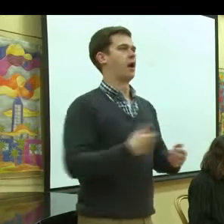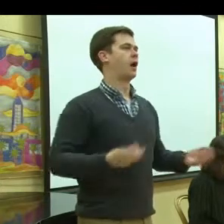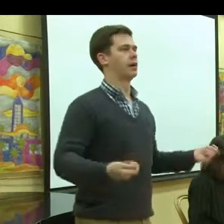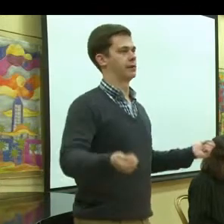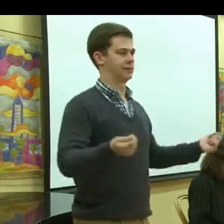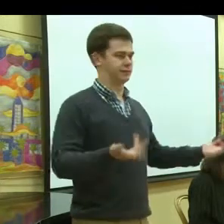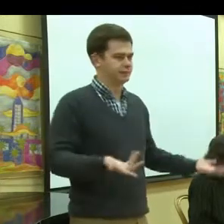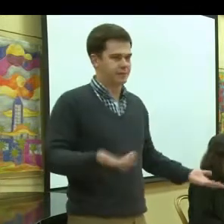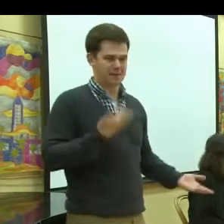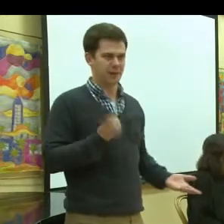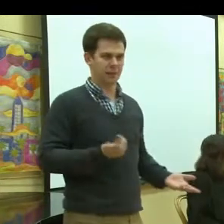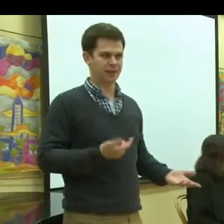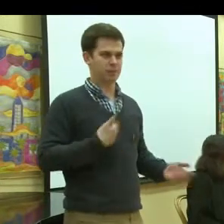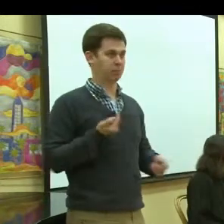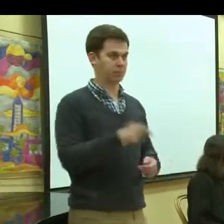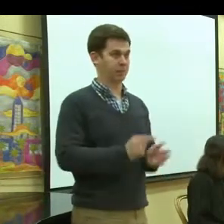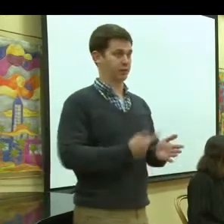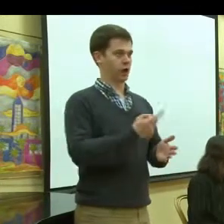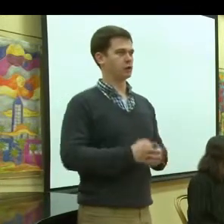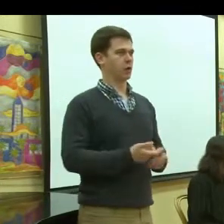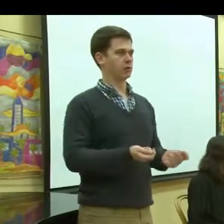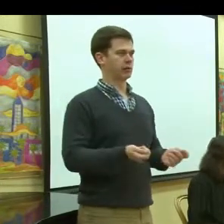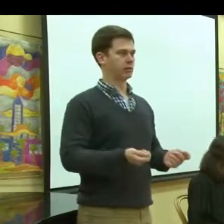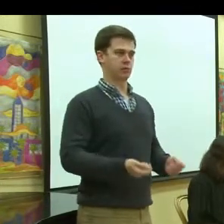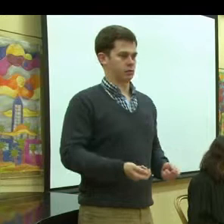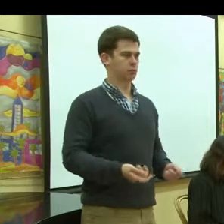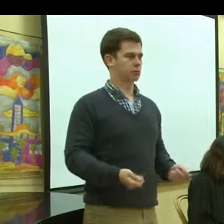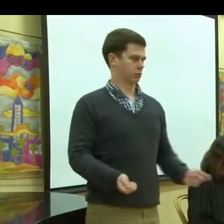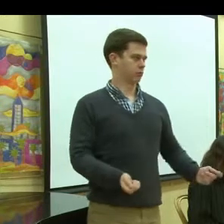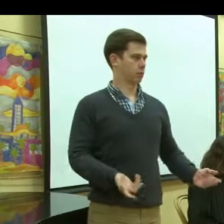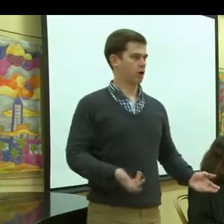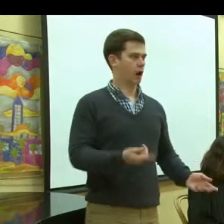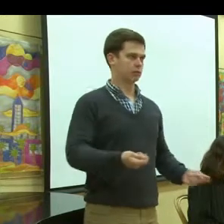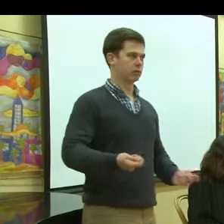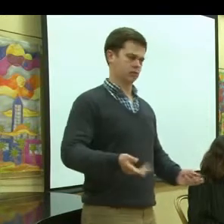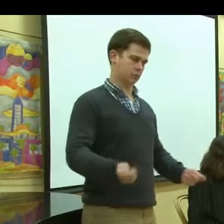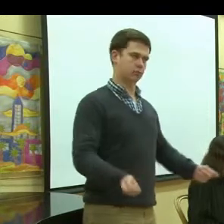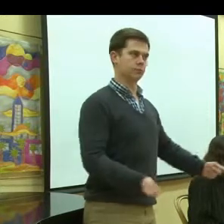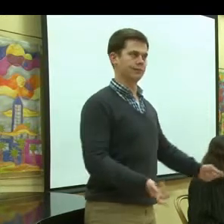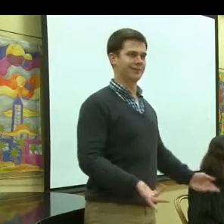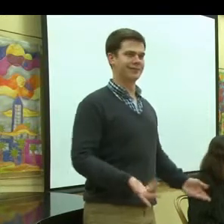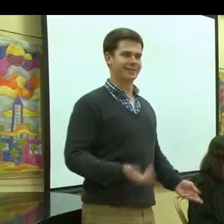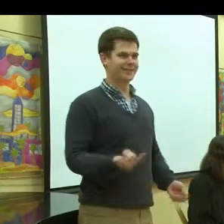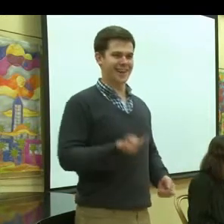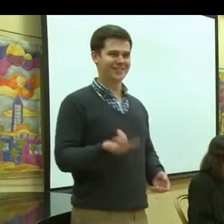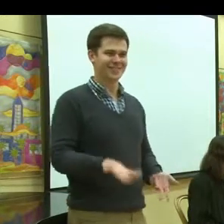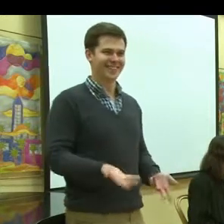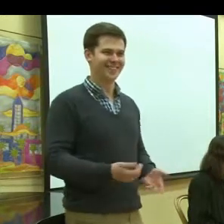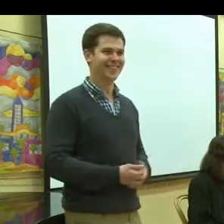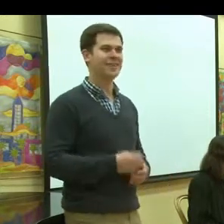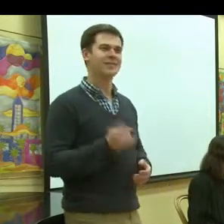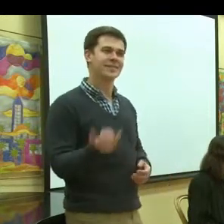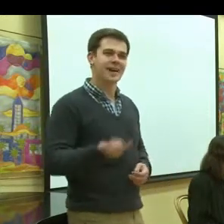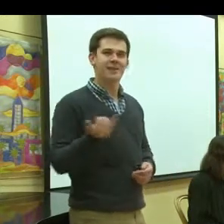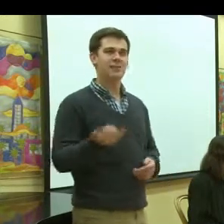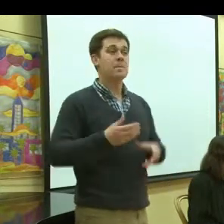poprowadzić. Esa es una barrera que tenemos que hay que superar para poder bailar. Bardzo ważna taka bariera początkowa,